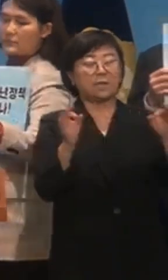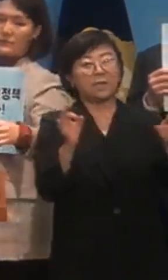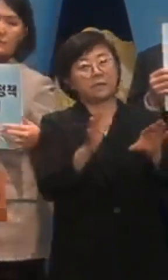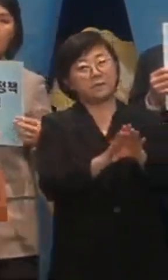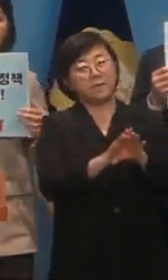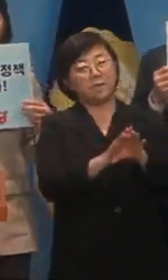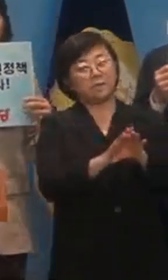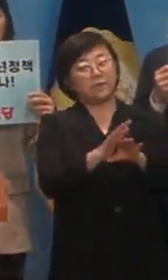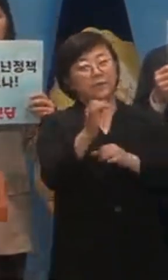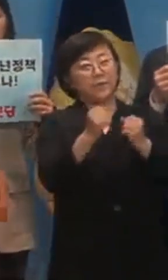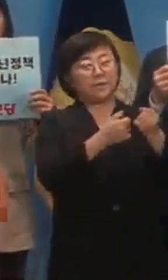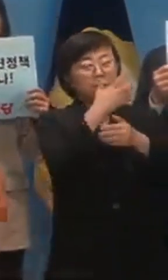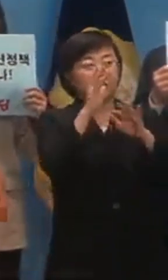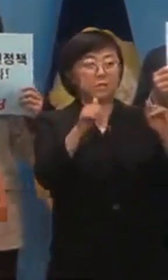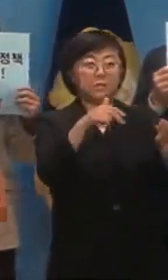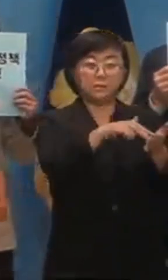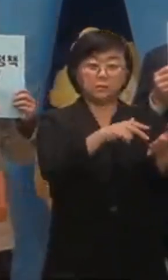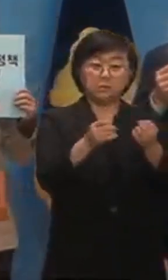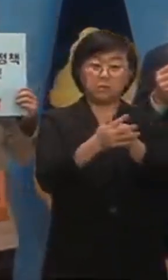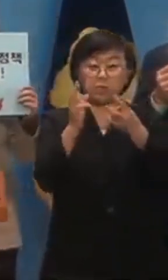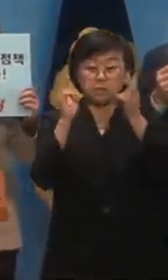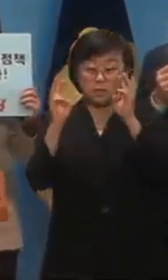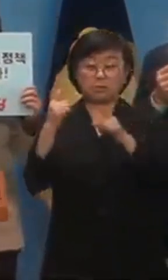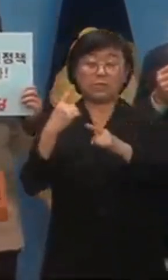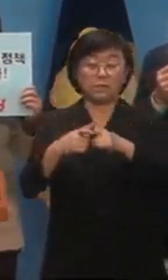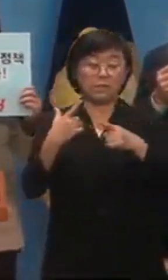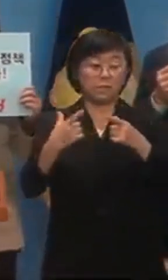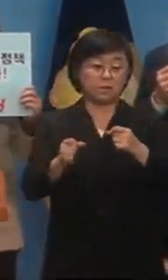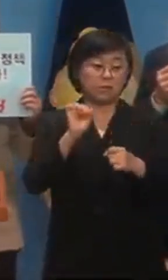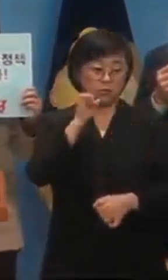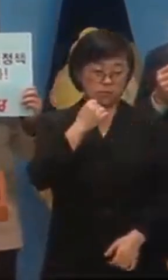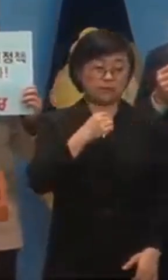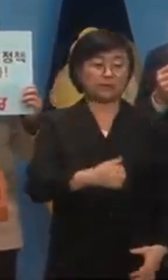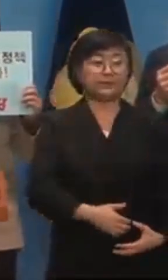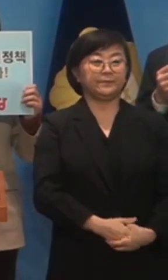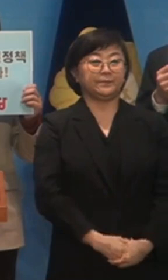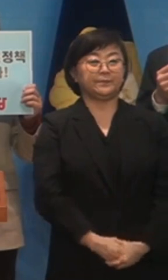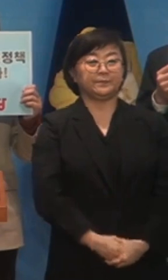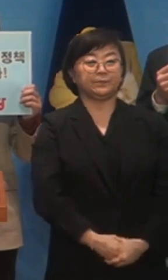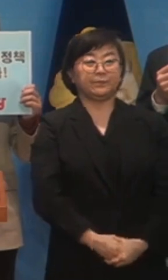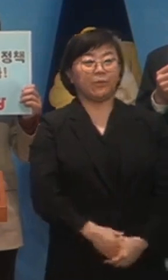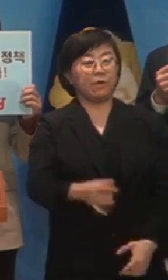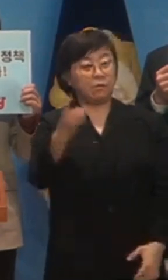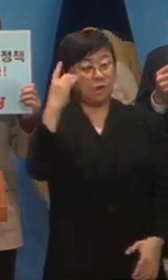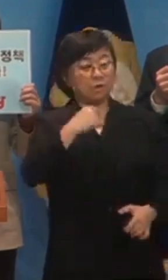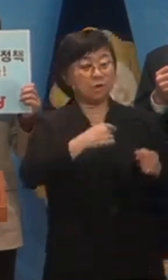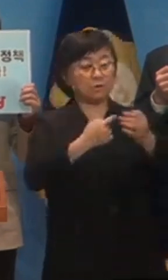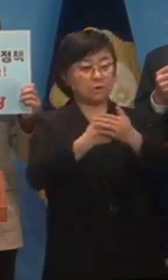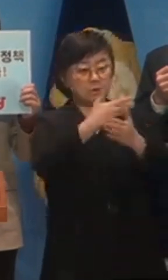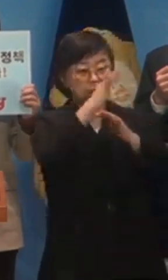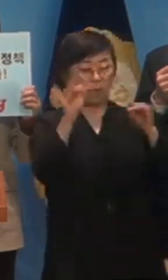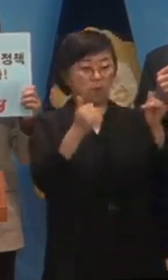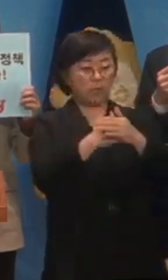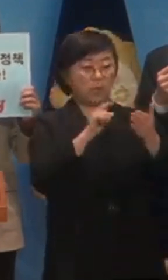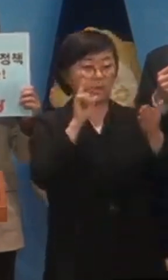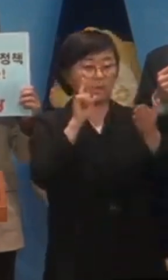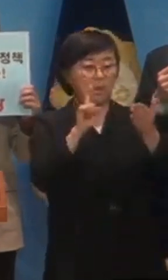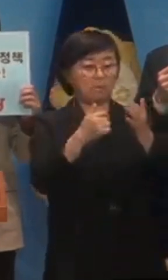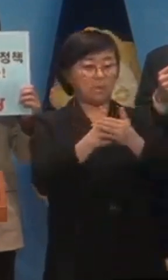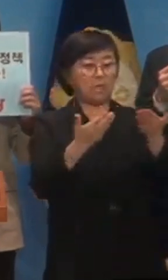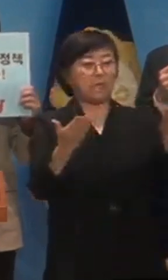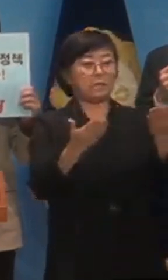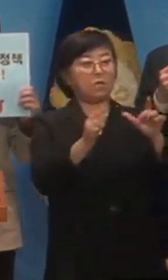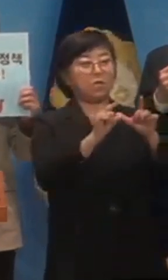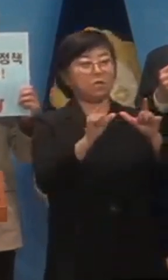들었습니다. 청년들도 그렇겠지만 기업들도 난감하기는 마찬가지입니다. 원래 청년 내일 채용 공제는 청년들이